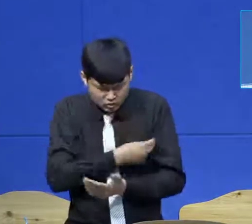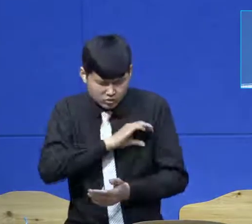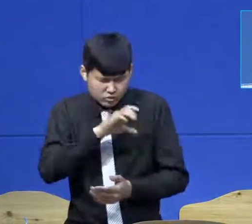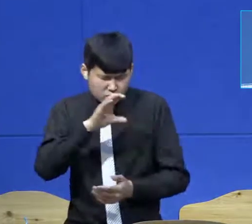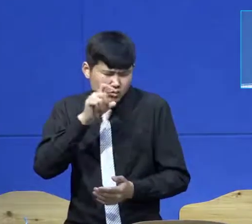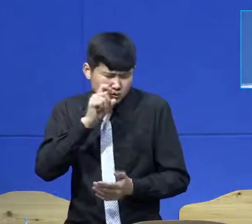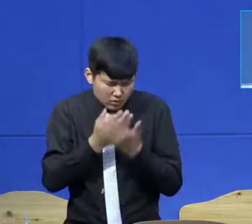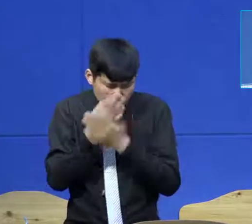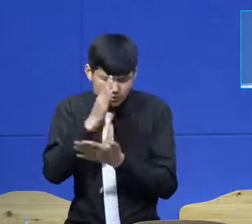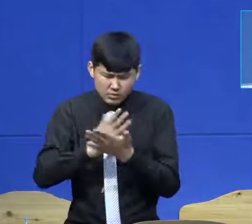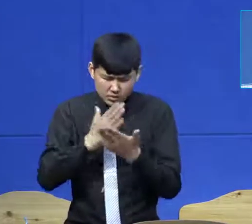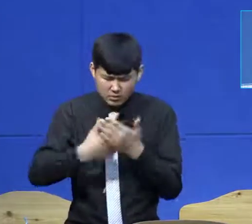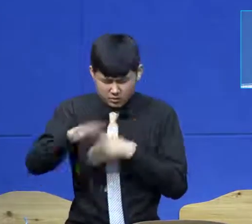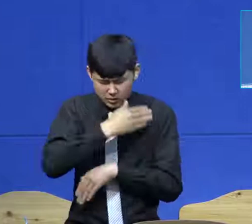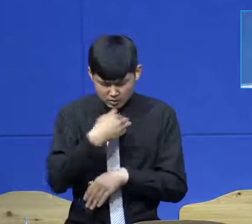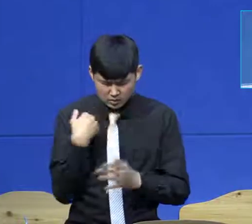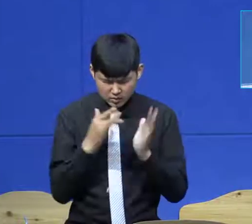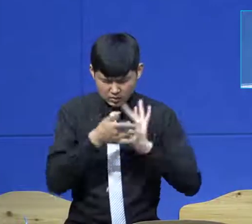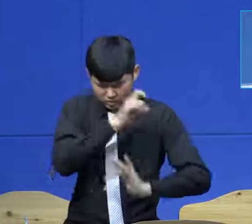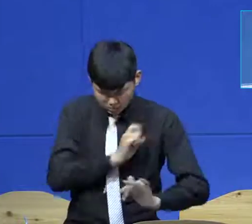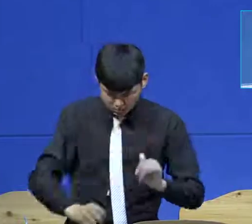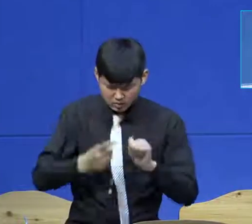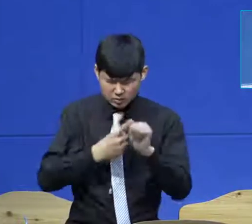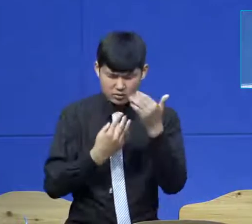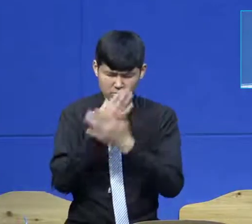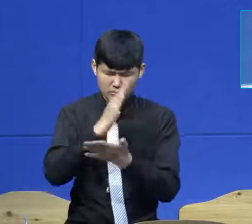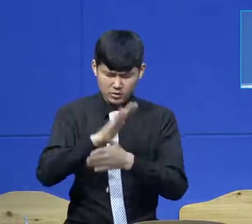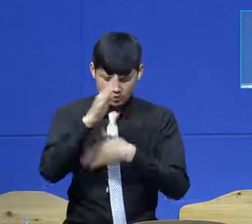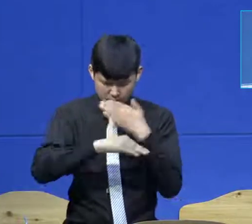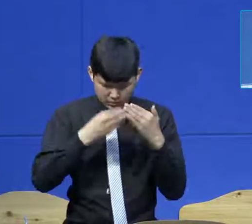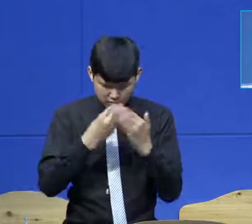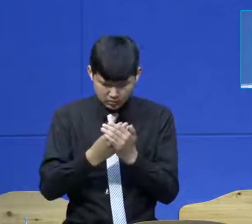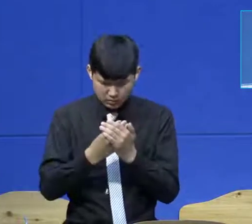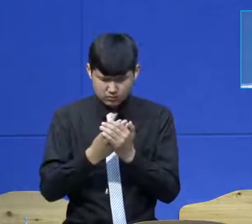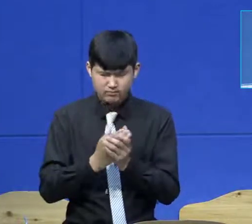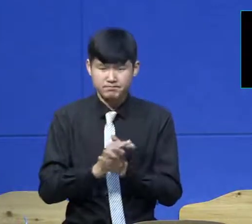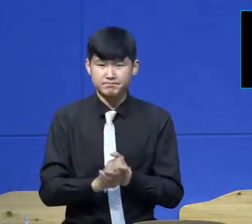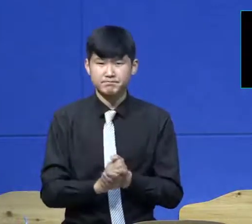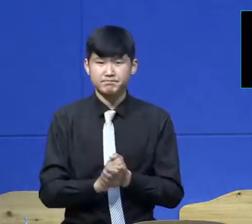сэтгэлээсэ залбирч байна. Бидний эзэн Есүс Христийн нэрээр залбирлаа. Аамен.